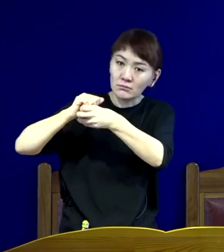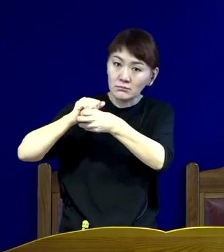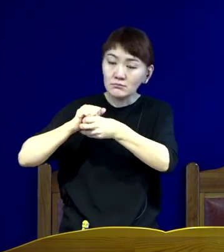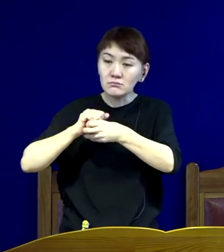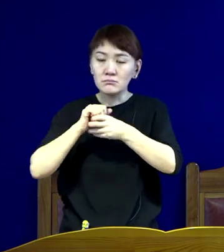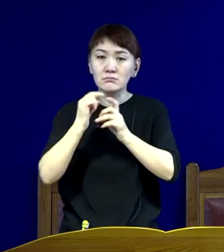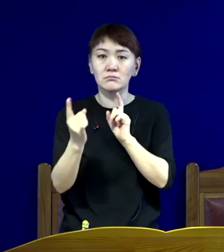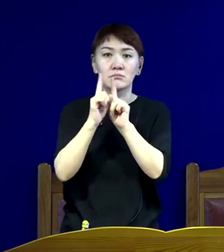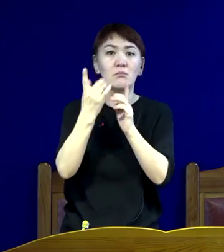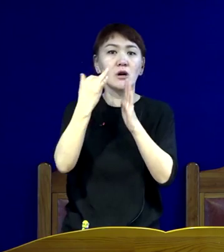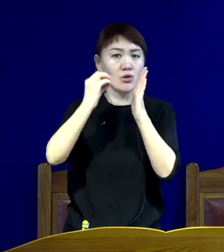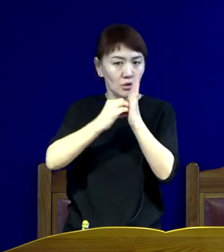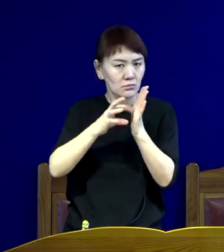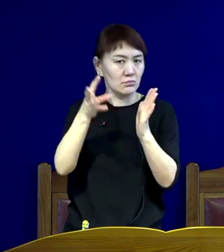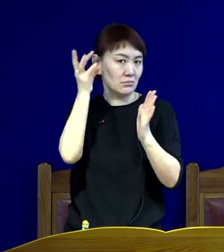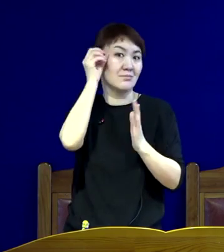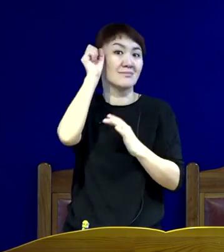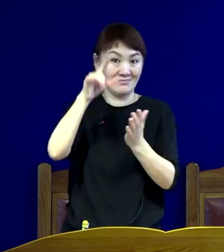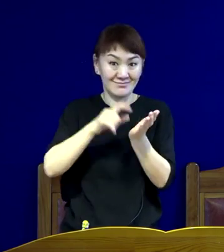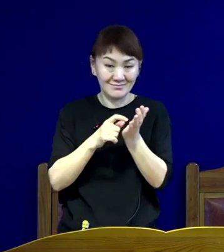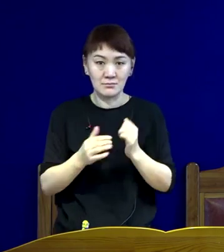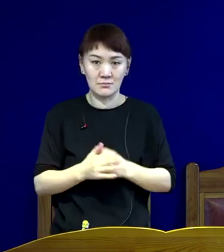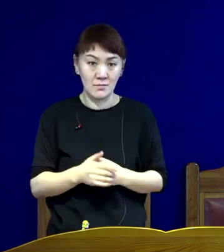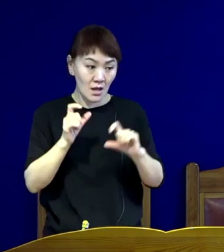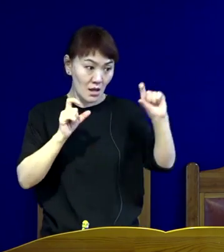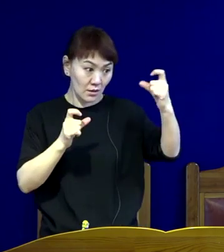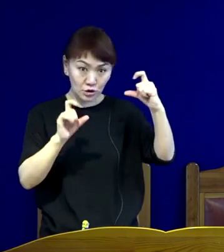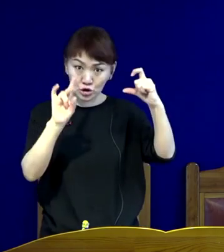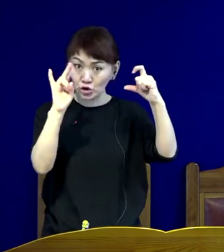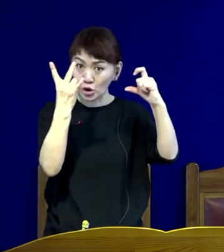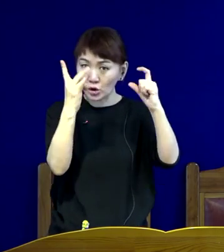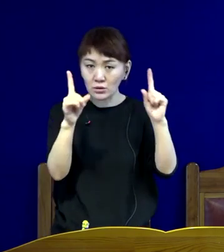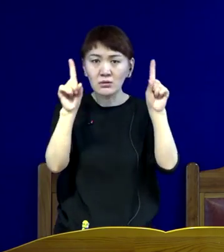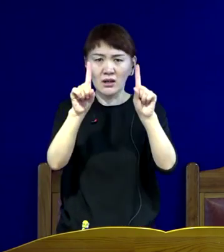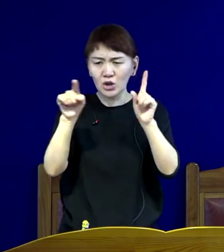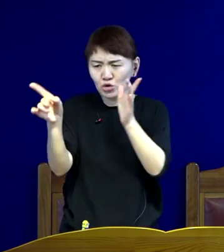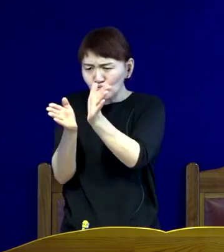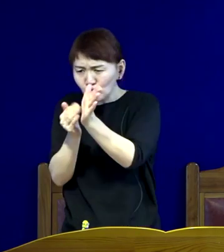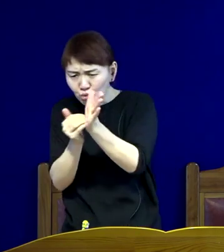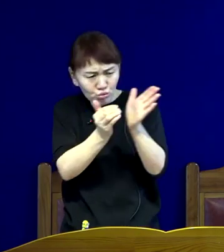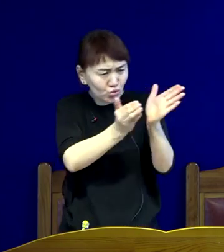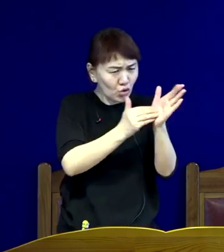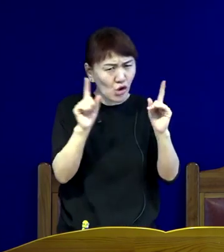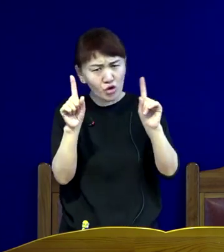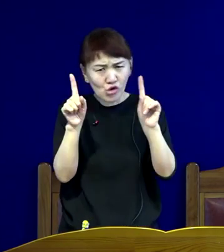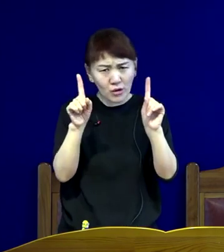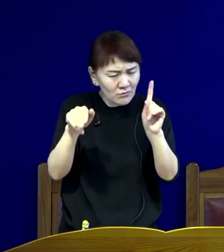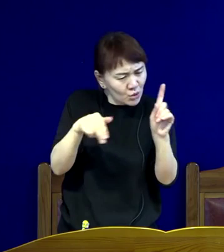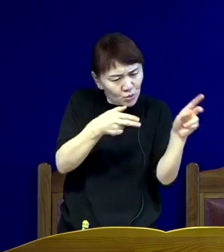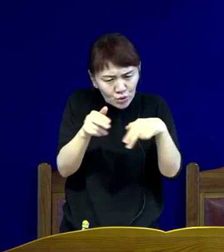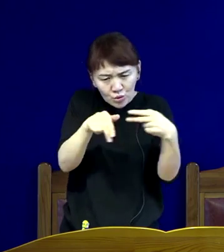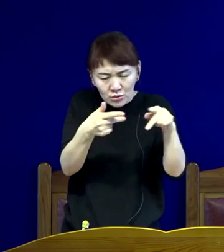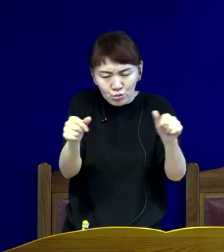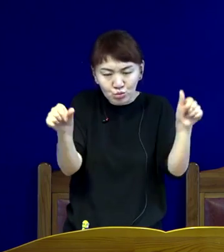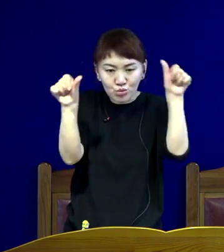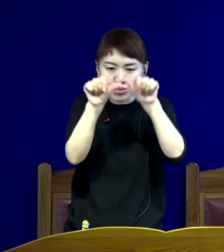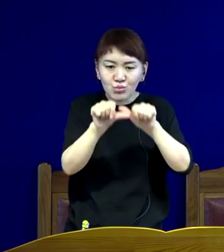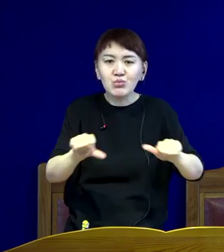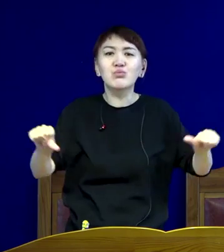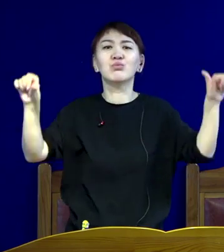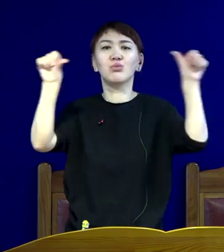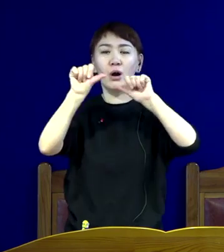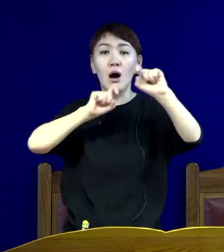бие биендээ дутуу зүйлийг нь дүүргэж өгдөг харилцаа юм. Энийг сайн ойлгох хэрэгтэй